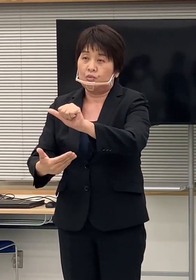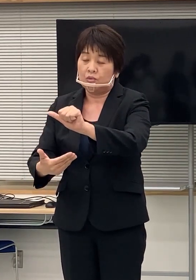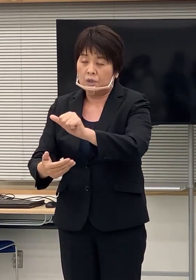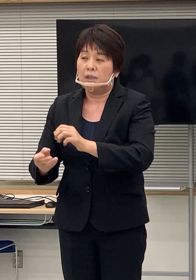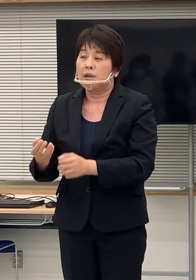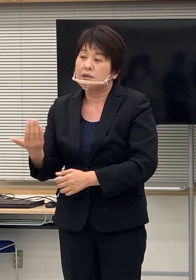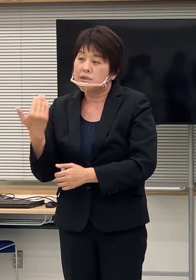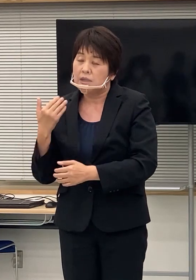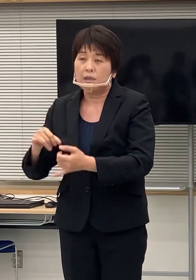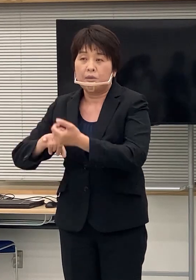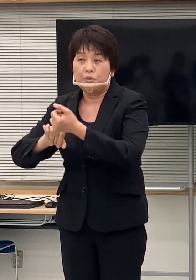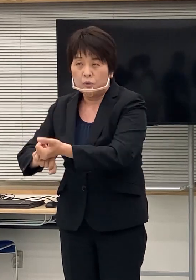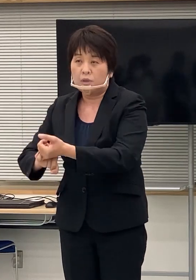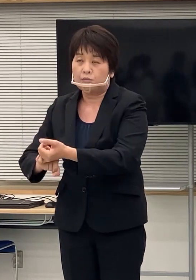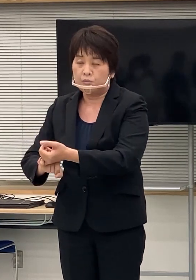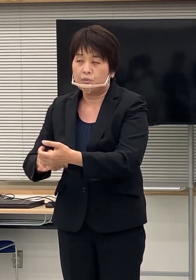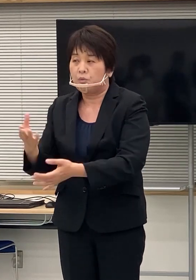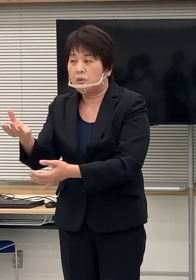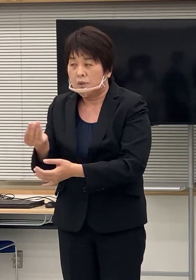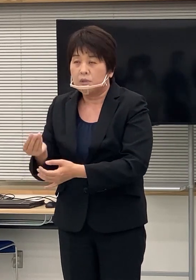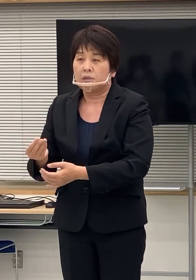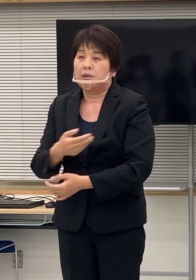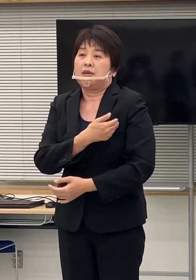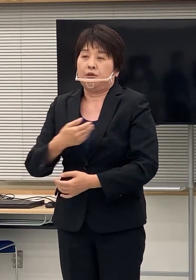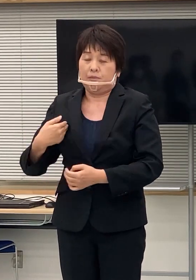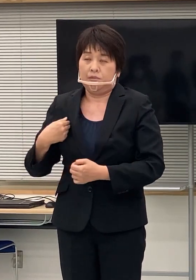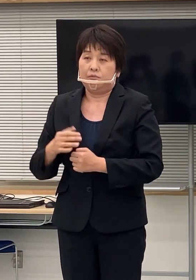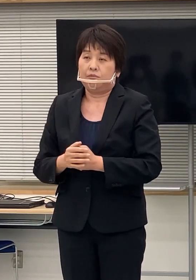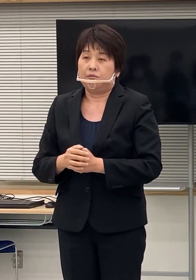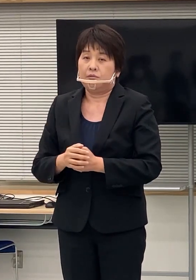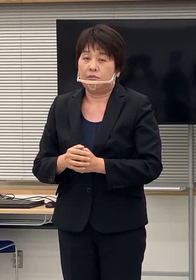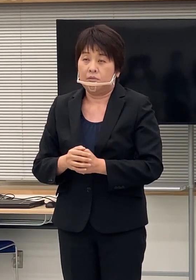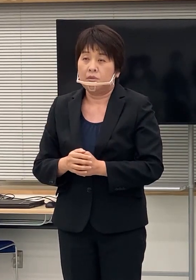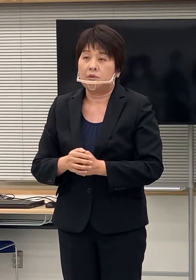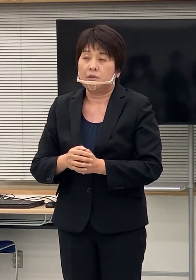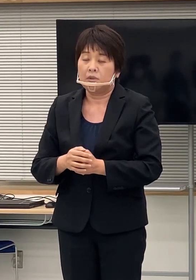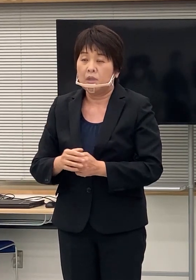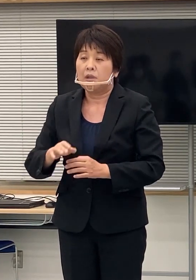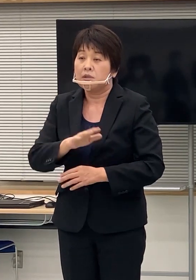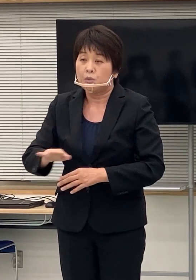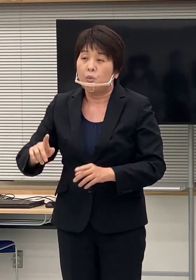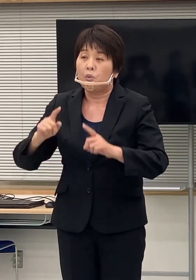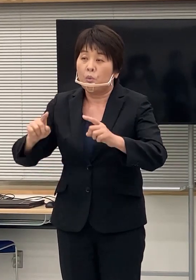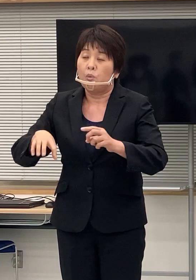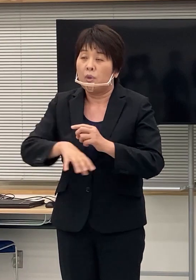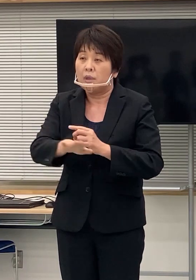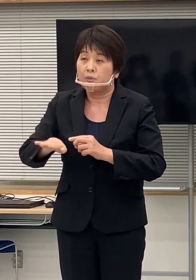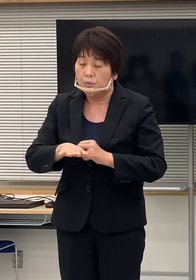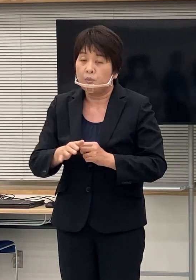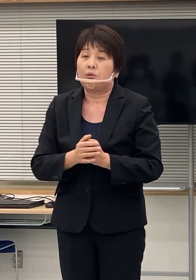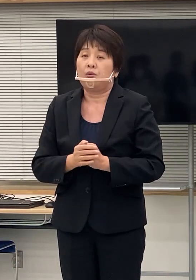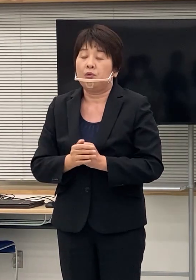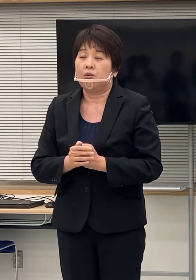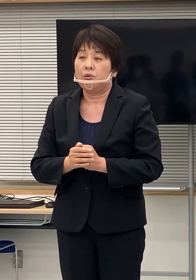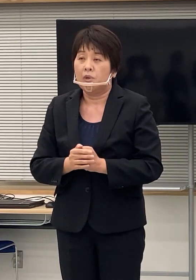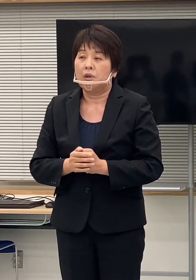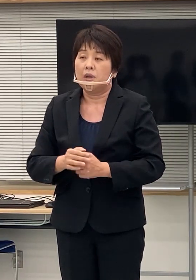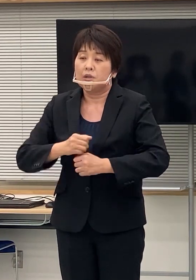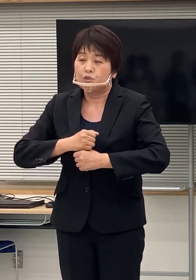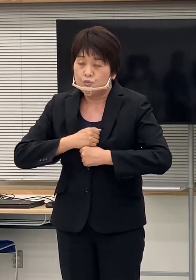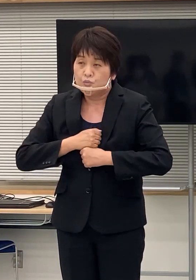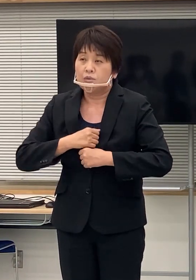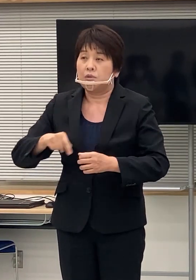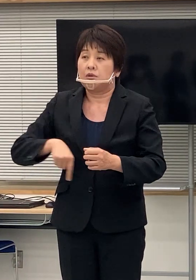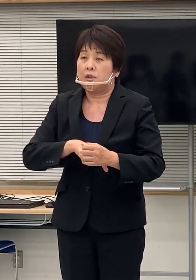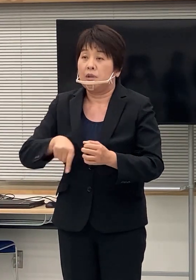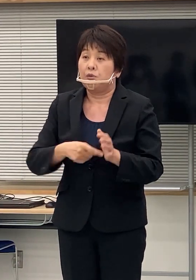します。また県営公園については適切な汚染防止策を講じることを前提に注意事項